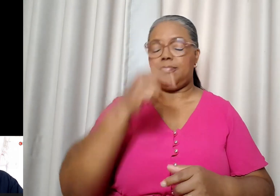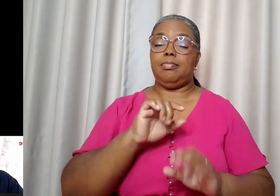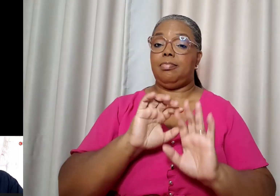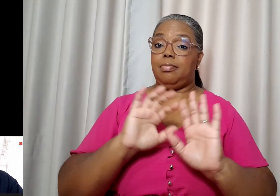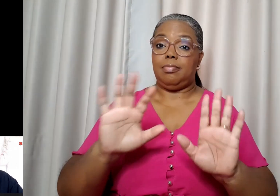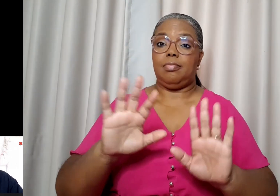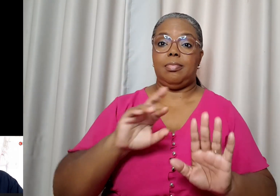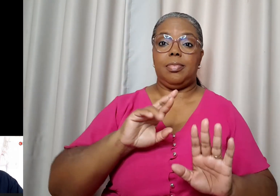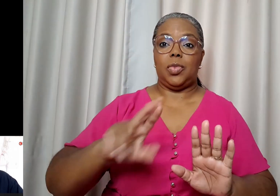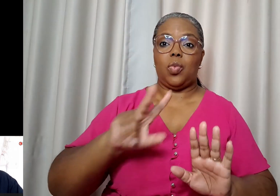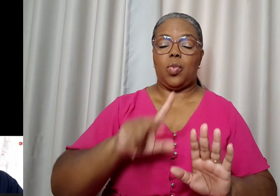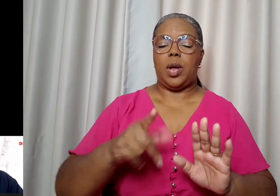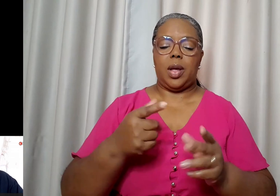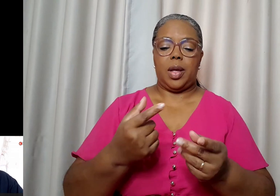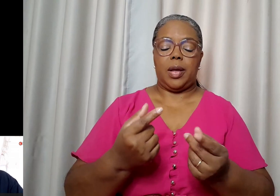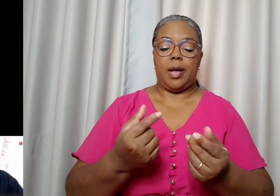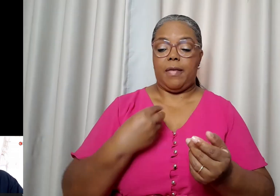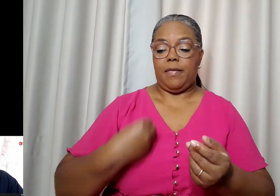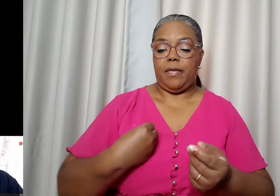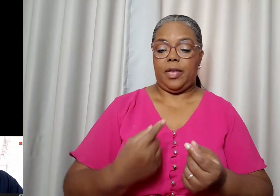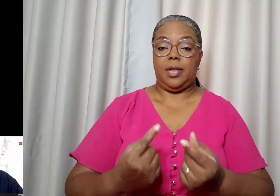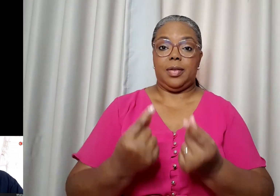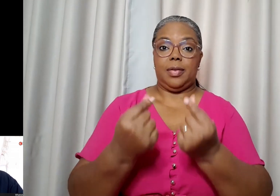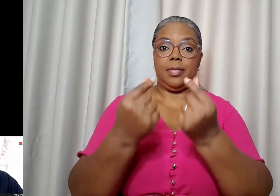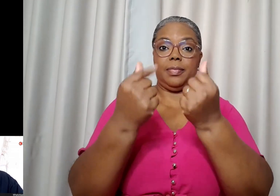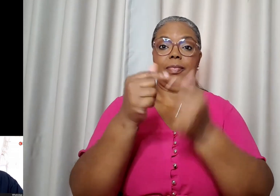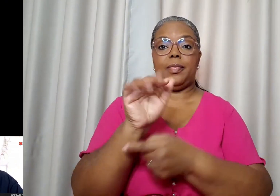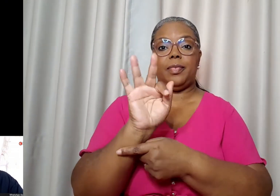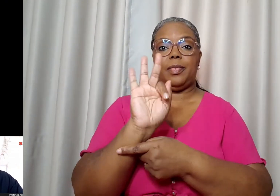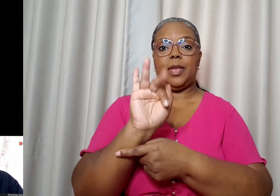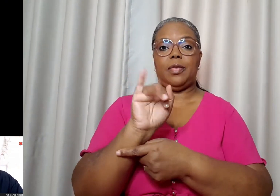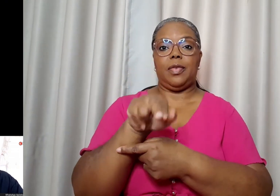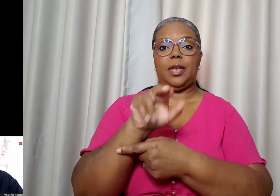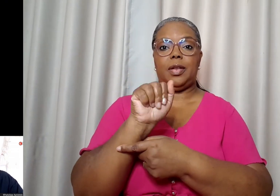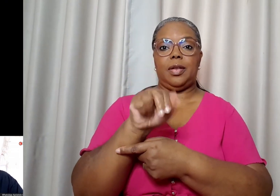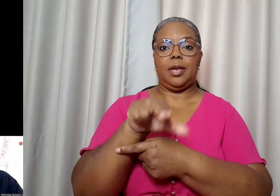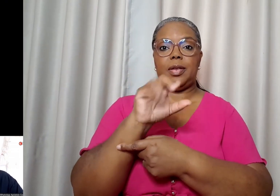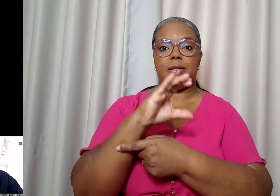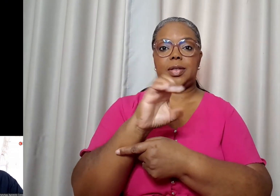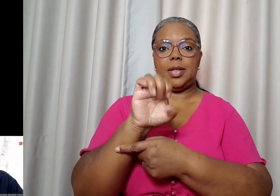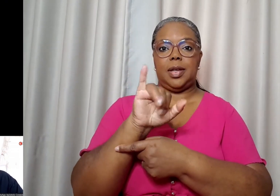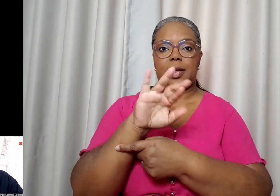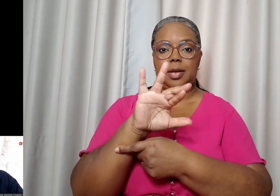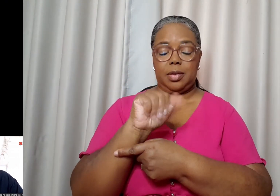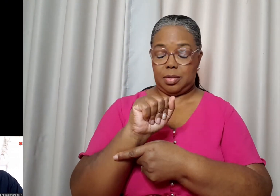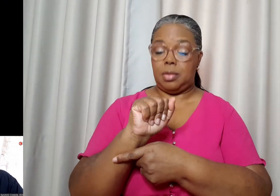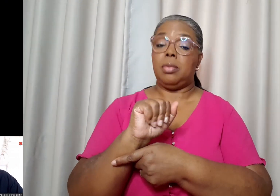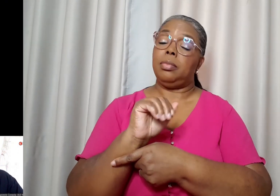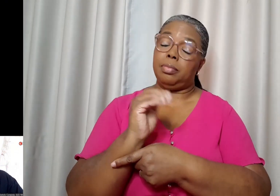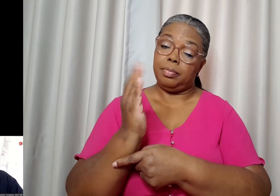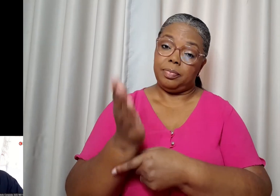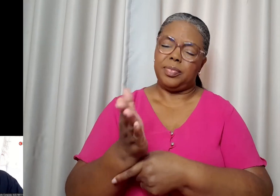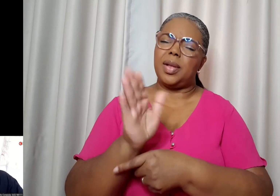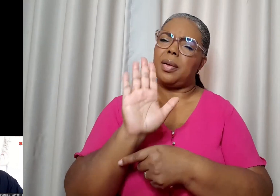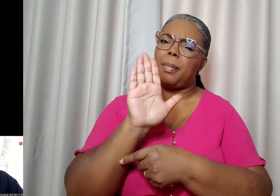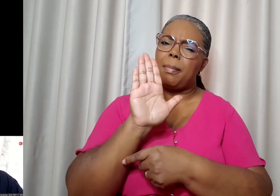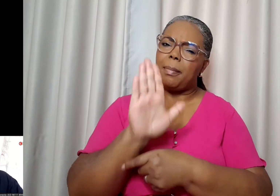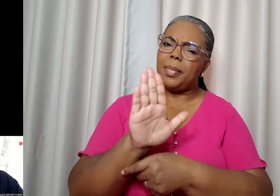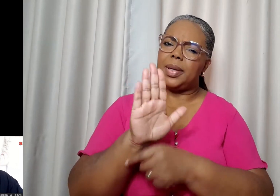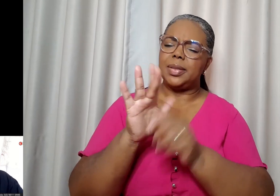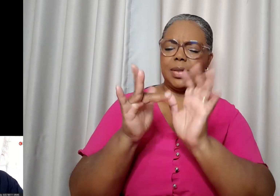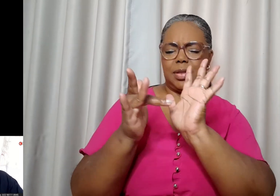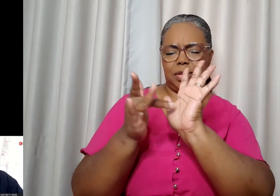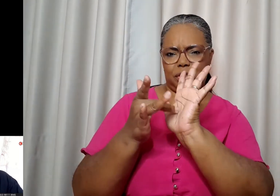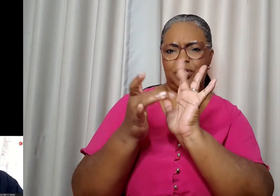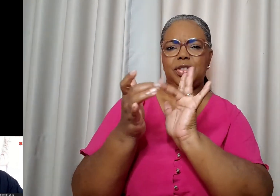veja só aqui, será que Jesus ele era realmente contra os negócios?